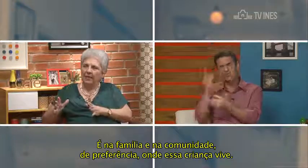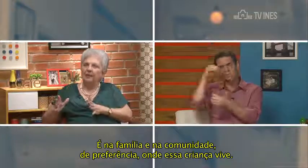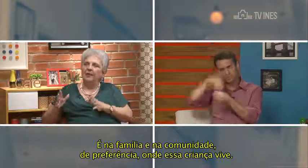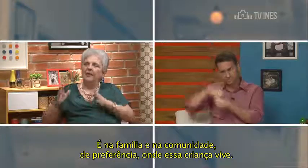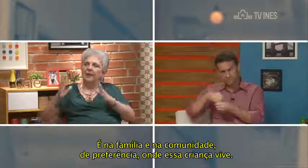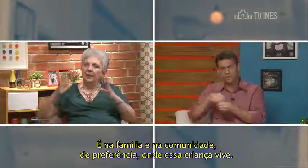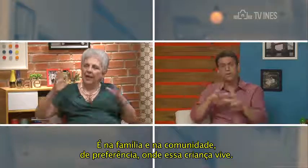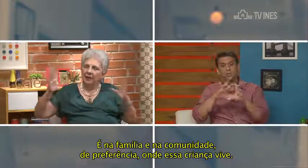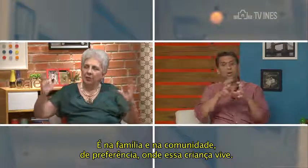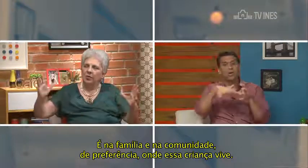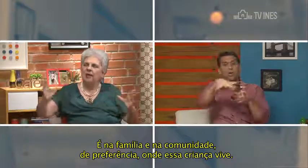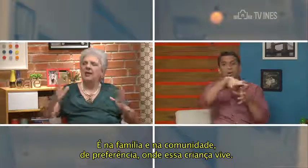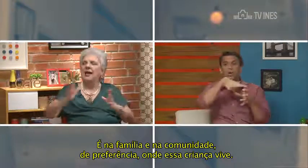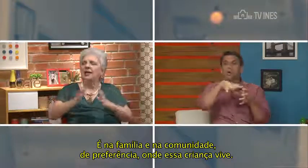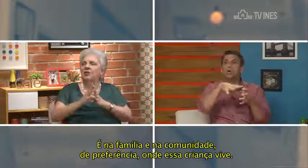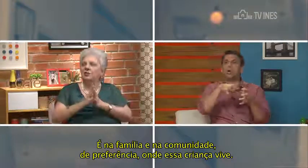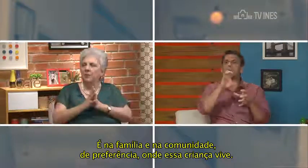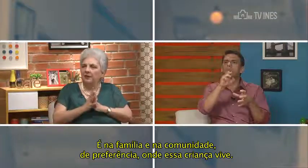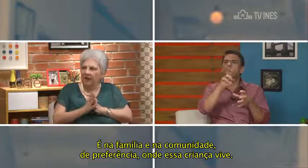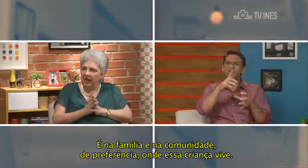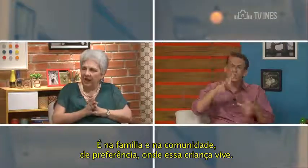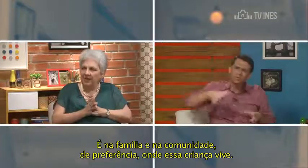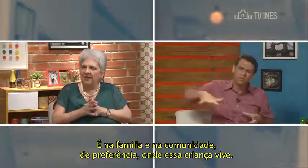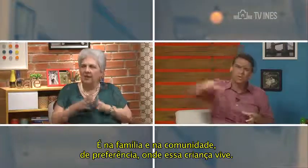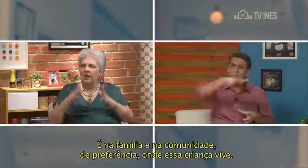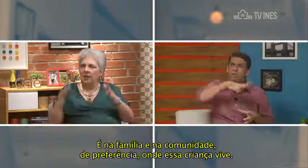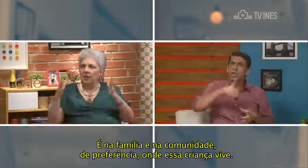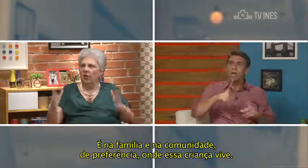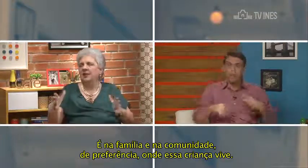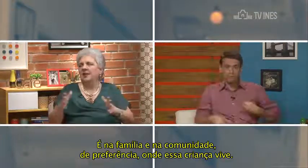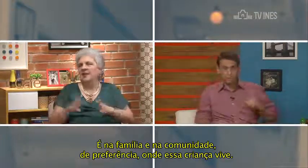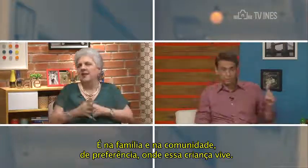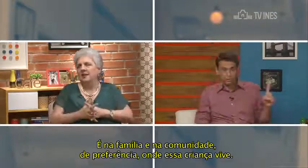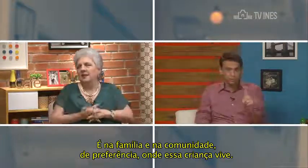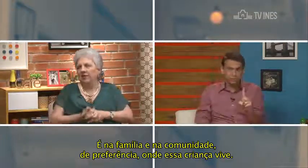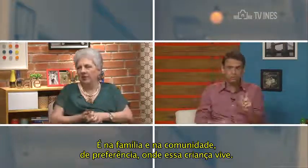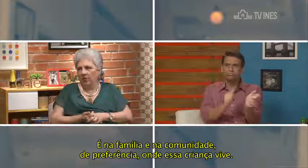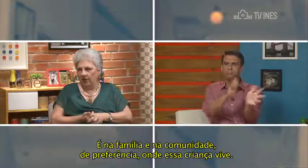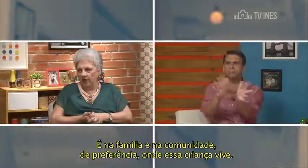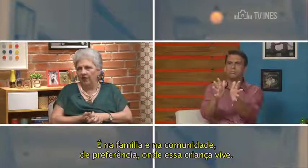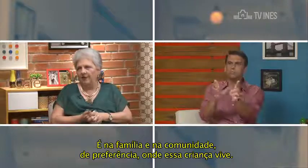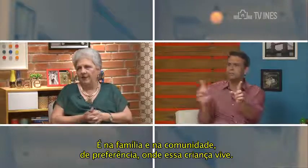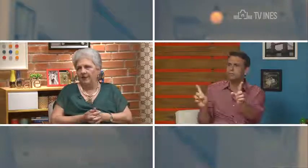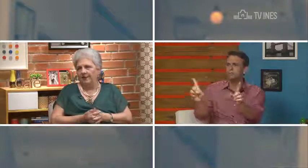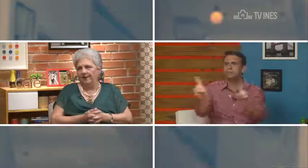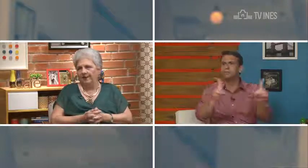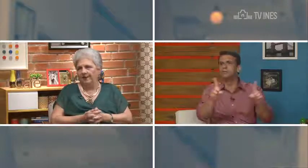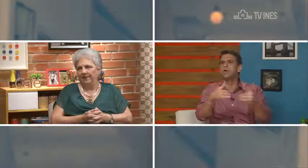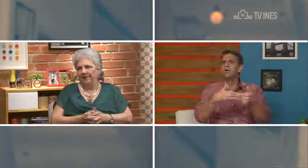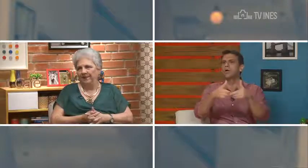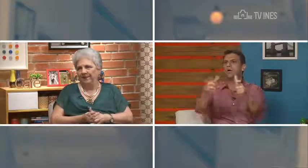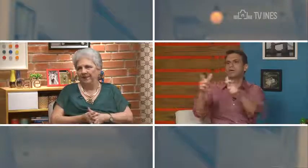família E na comunidade De preferência Onde essa criança Vive